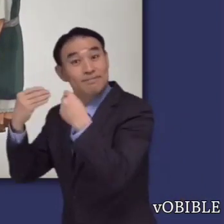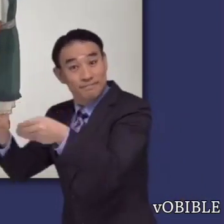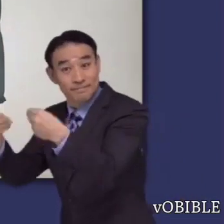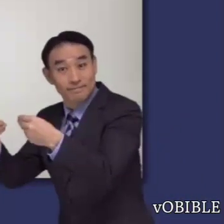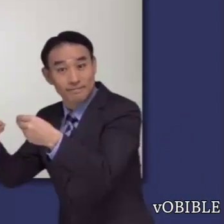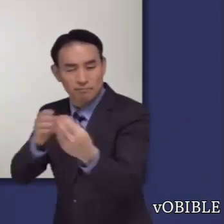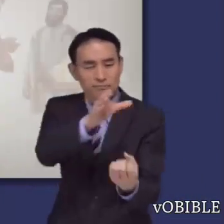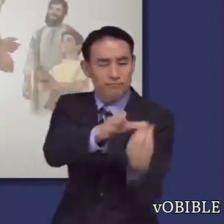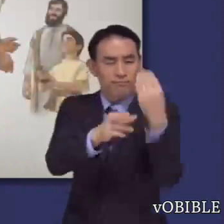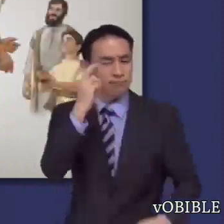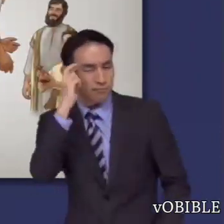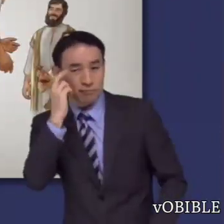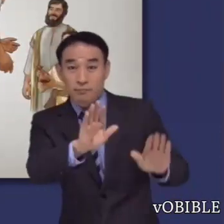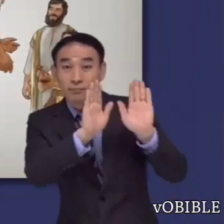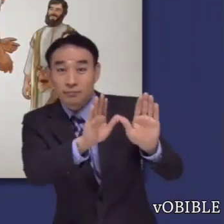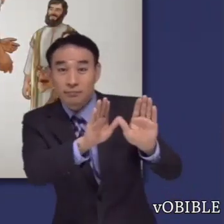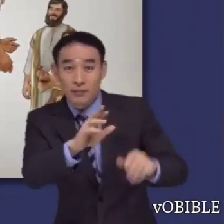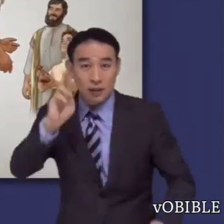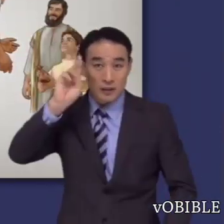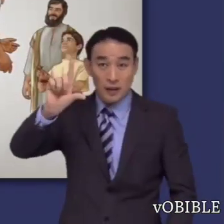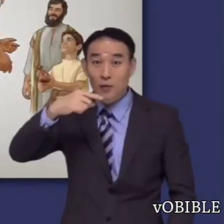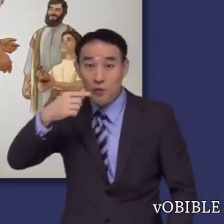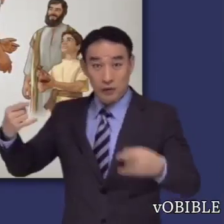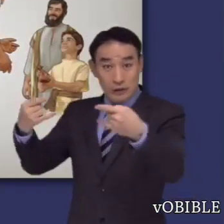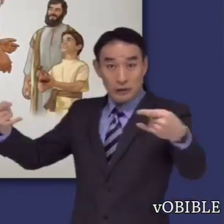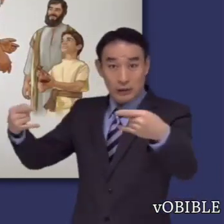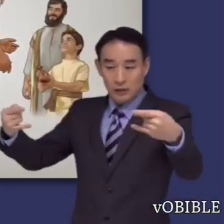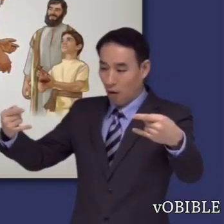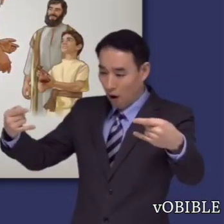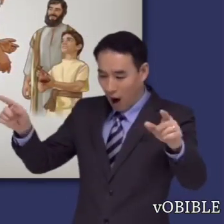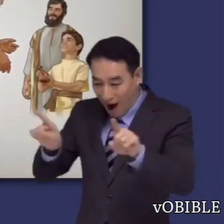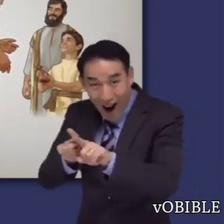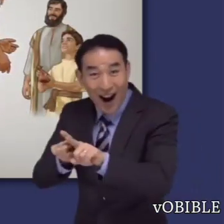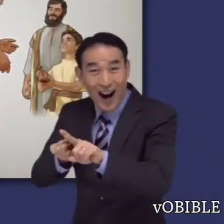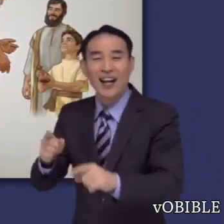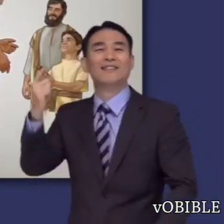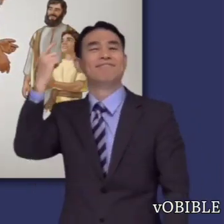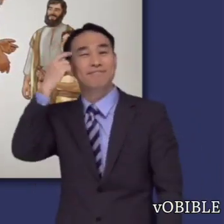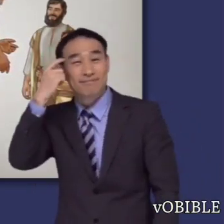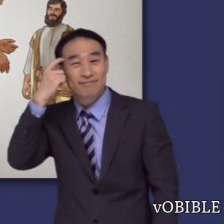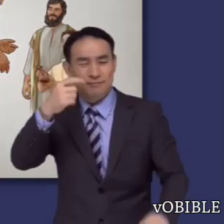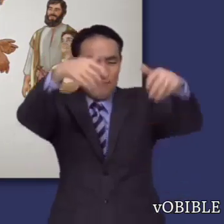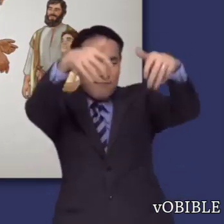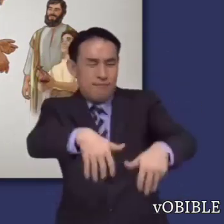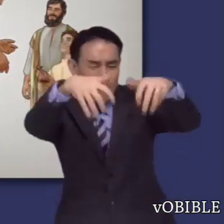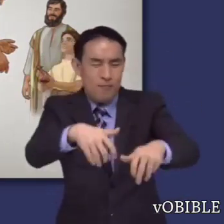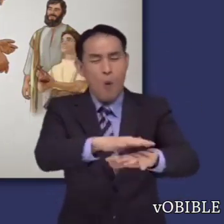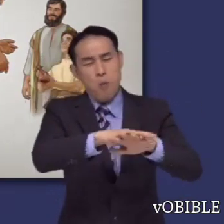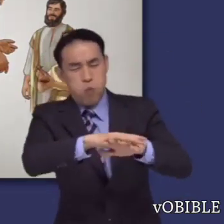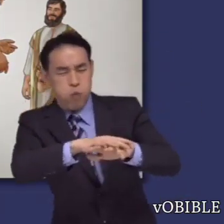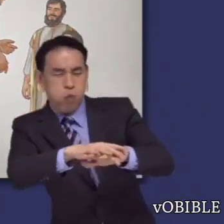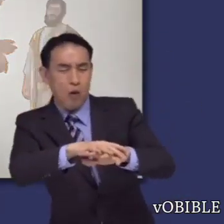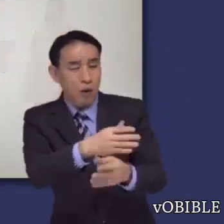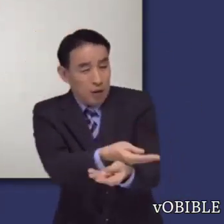词，可见崇拜耶和华的真基督徒也会参与救灾工作，帮助有需要的弟兄姐